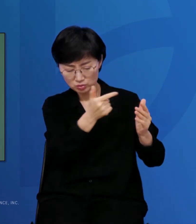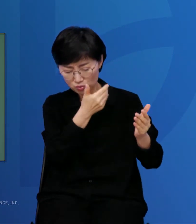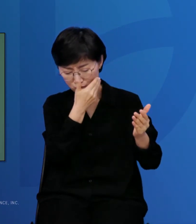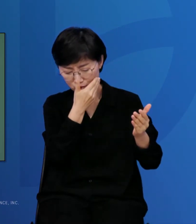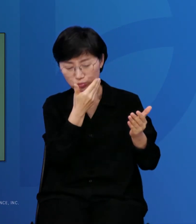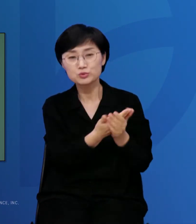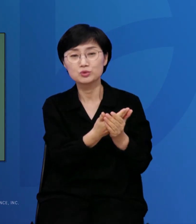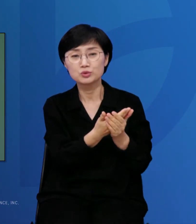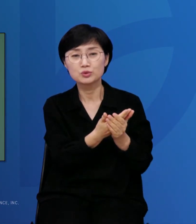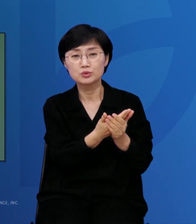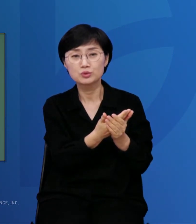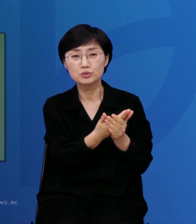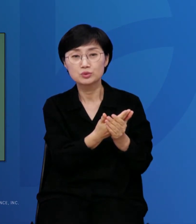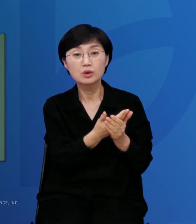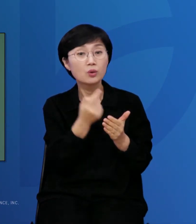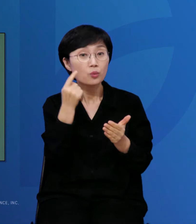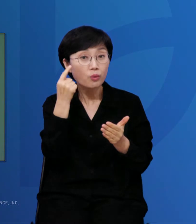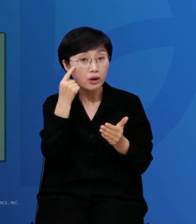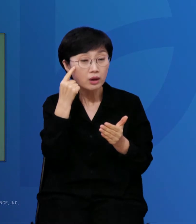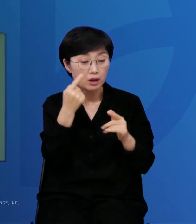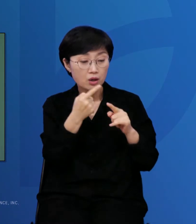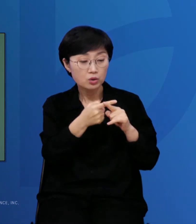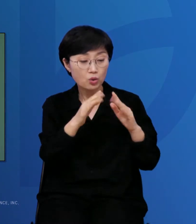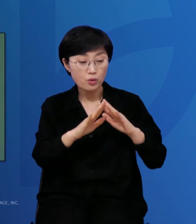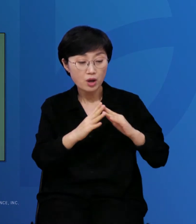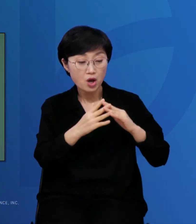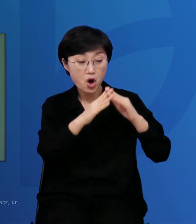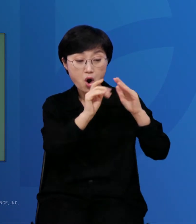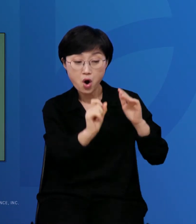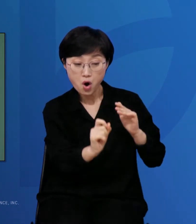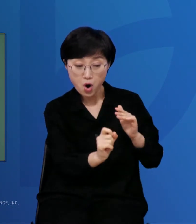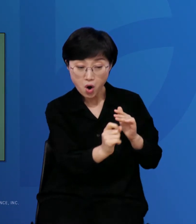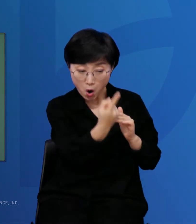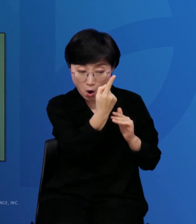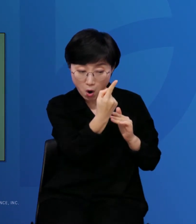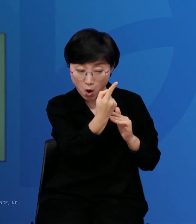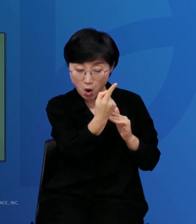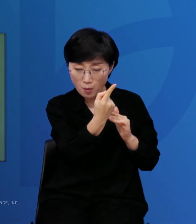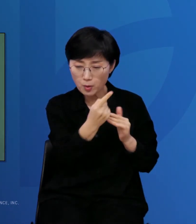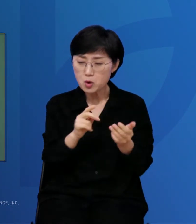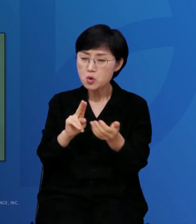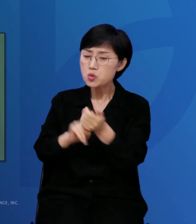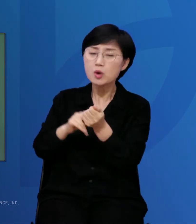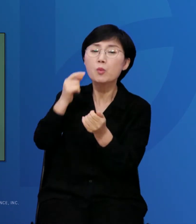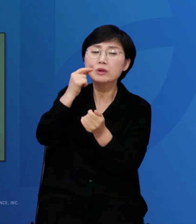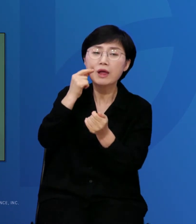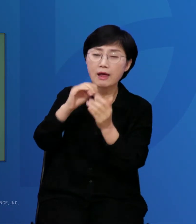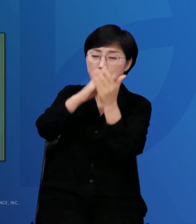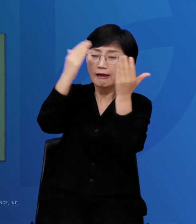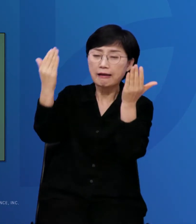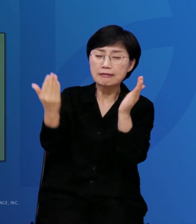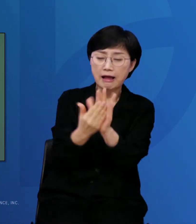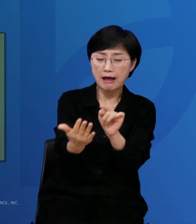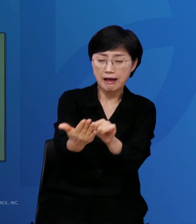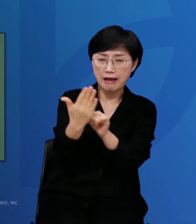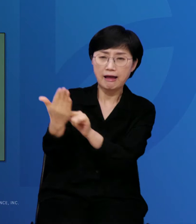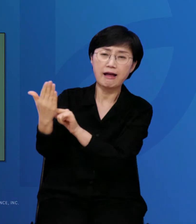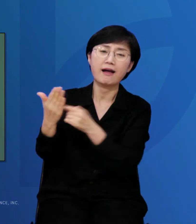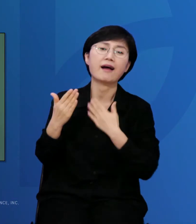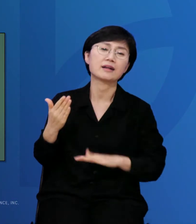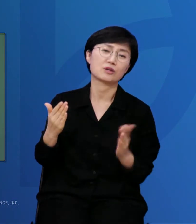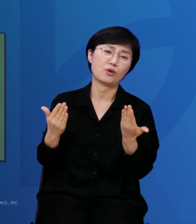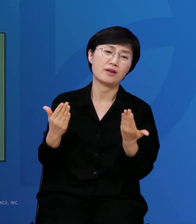因此，建造圣殿至关重要。 모든 게 다 드러난다니까요. 在这里面会显露一切。 그러니까 이 다윗이 성전